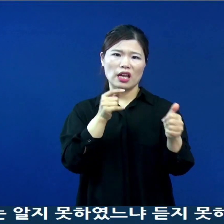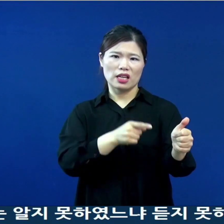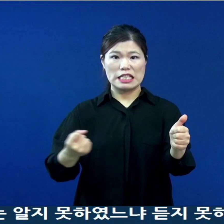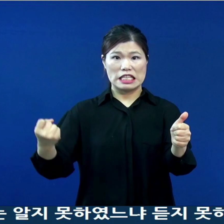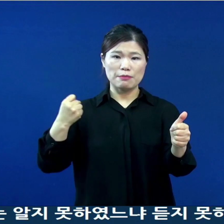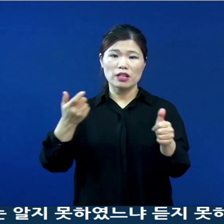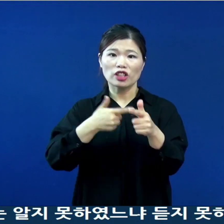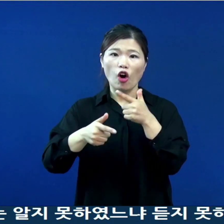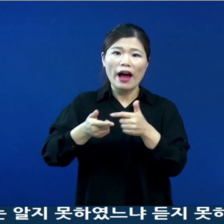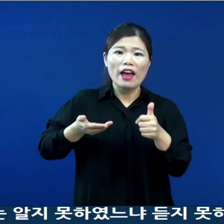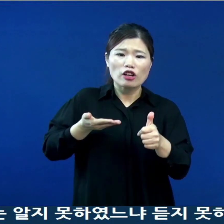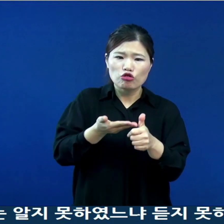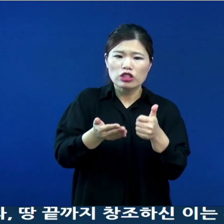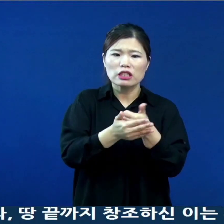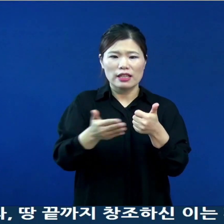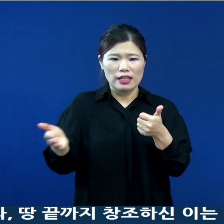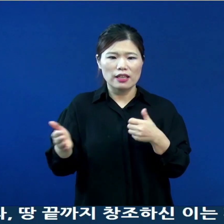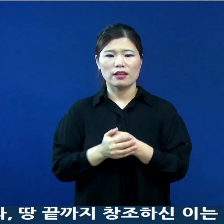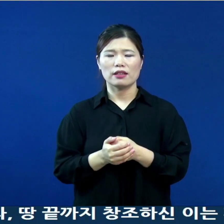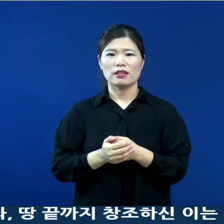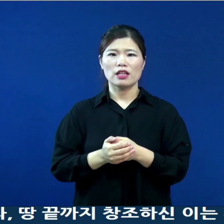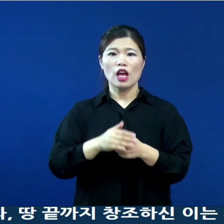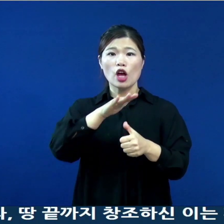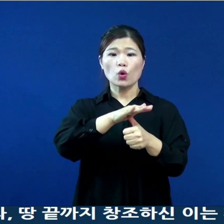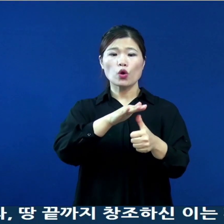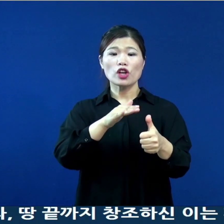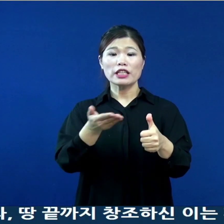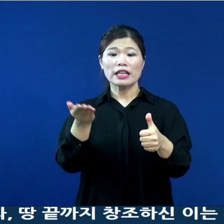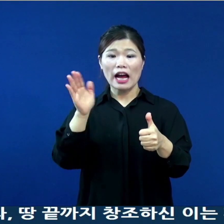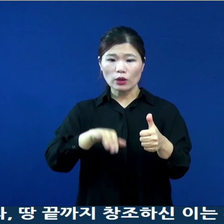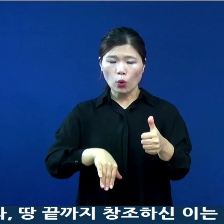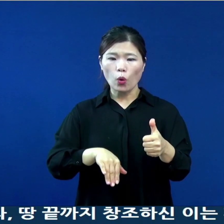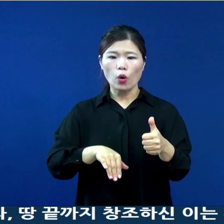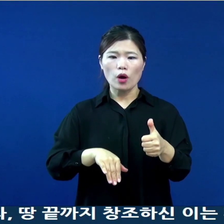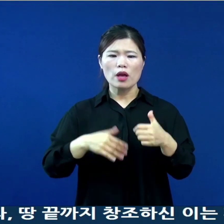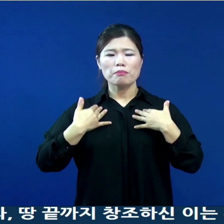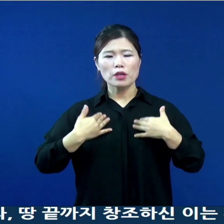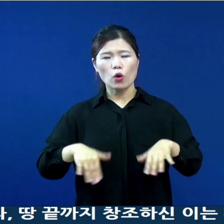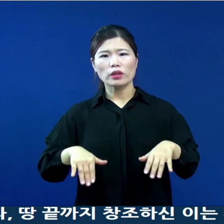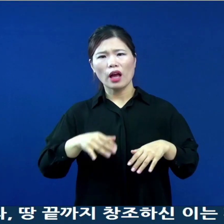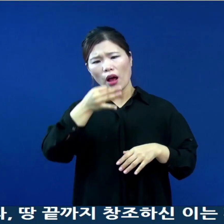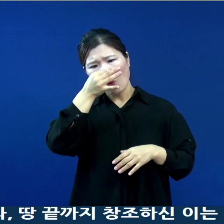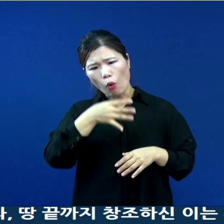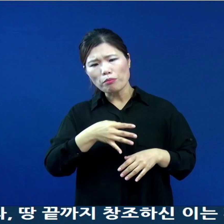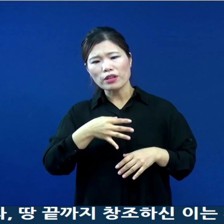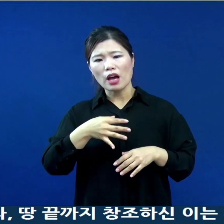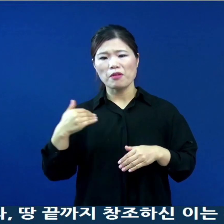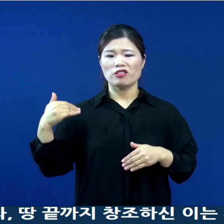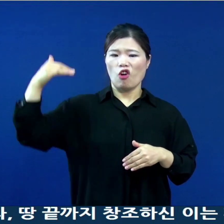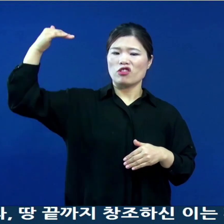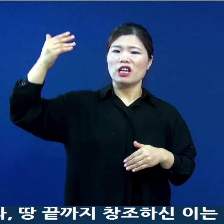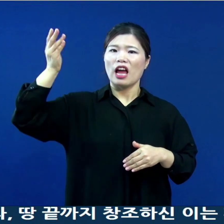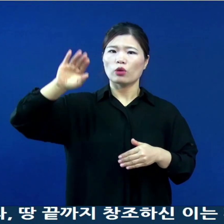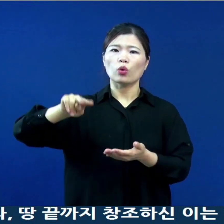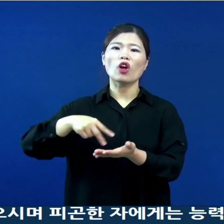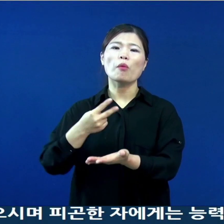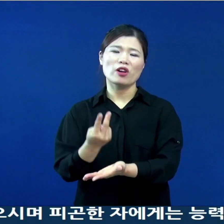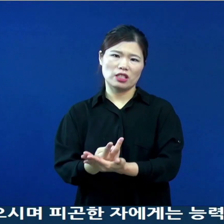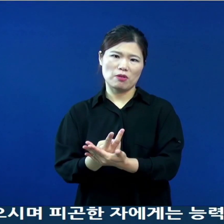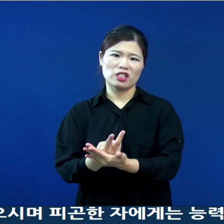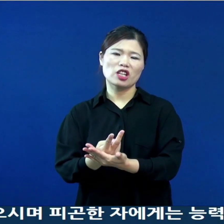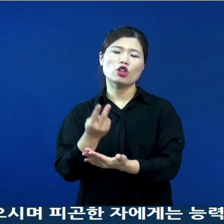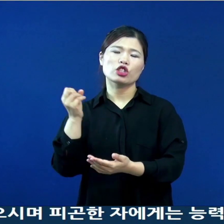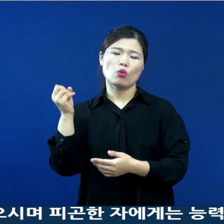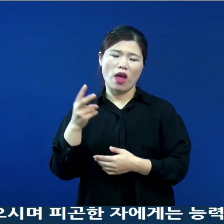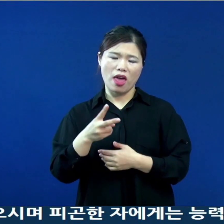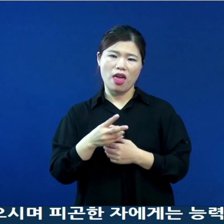힘을 더하시나니 소년이라도 피곤하며 곤비하며 장정이라도 넘어지며